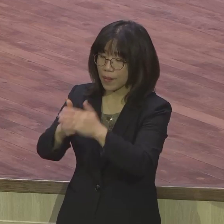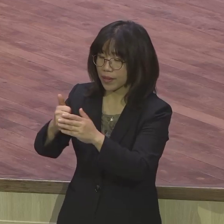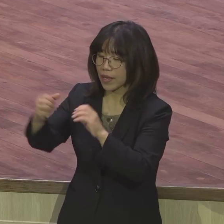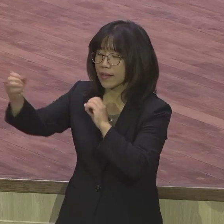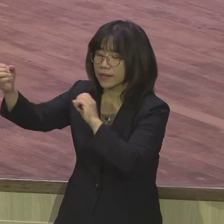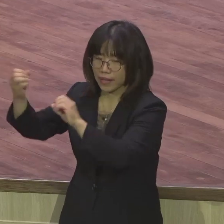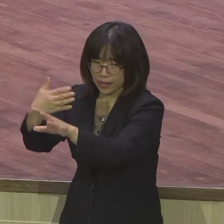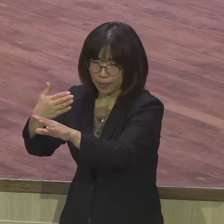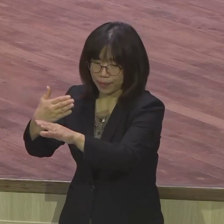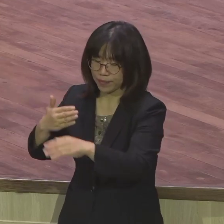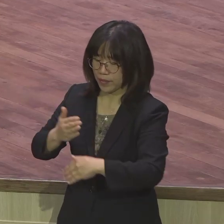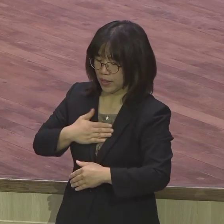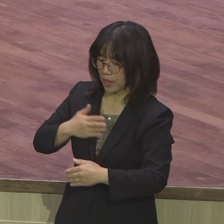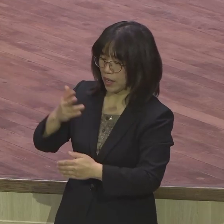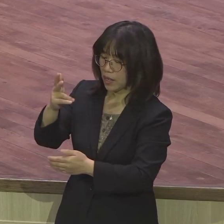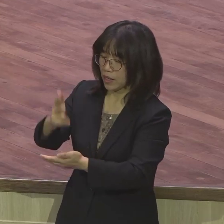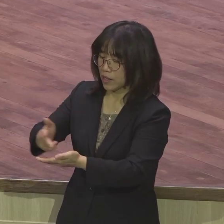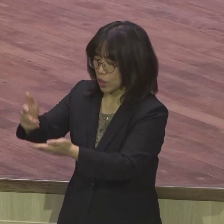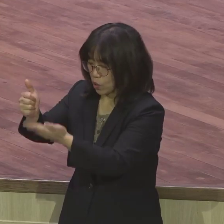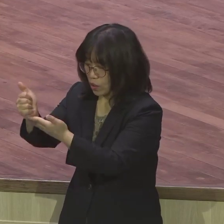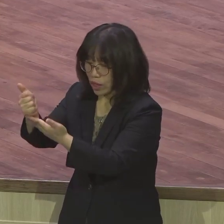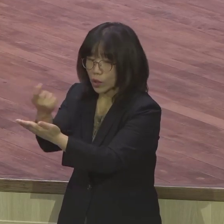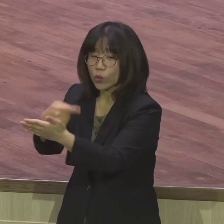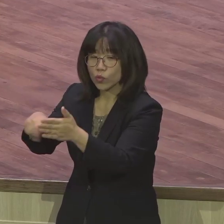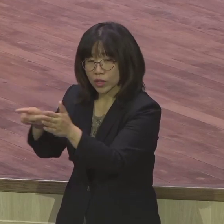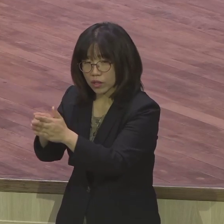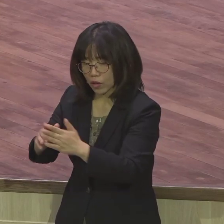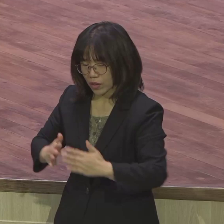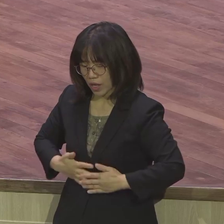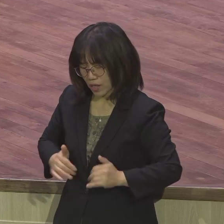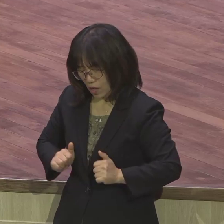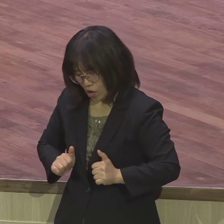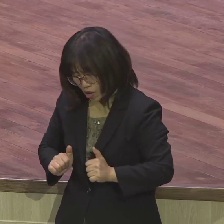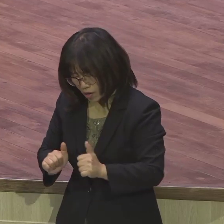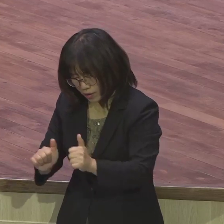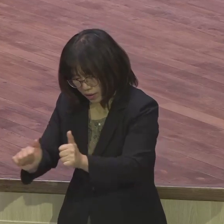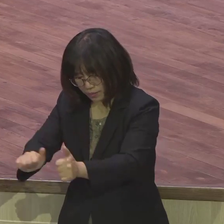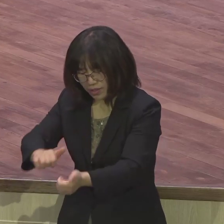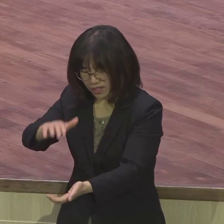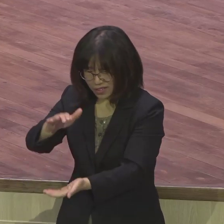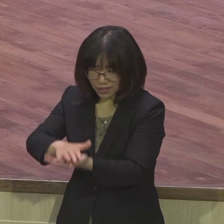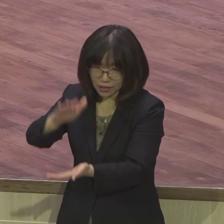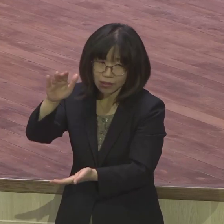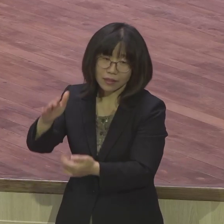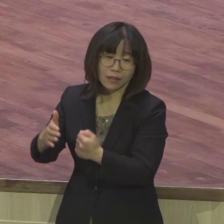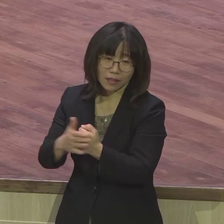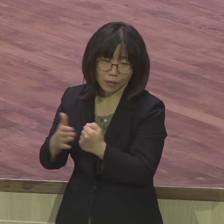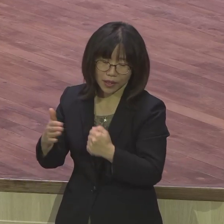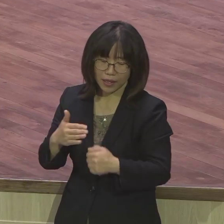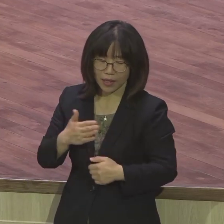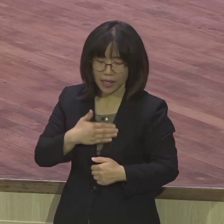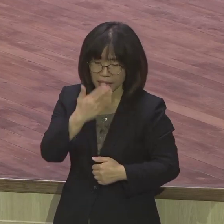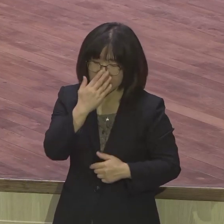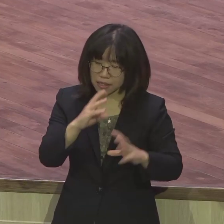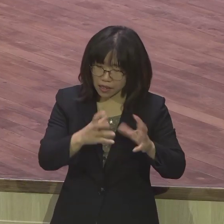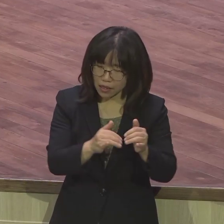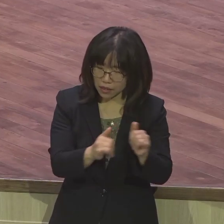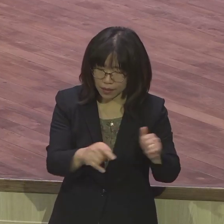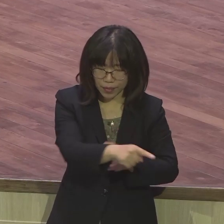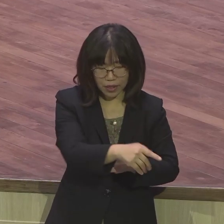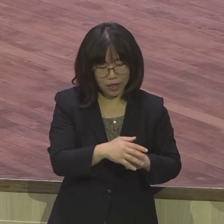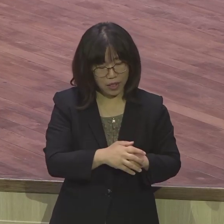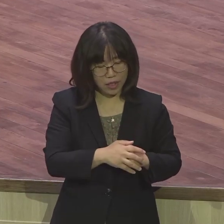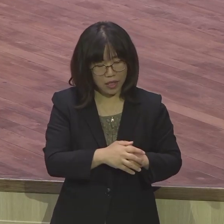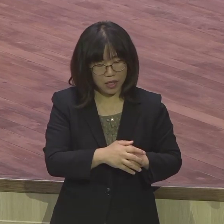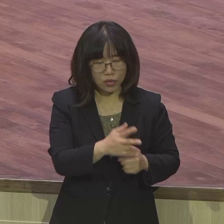만군의 하나님 여호와께 열심히 유별하오니 이는 이스라엘 자손이 주의 언약을 버리고 주의 제단을